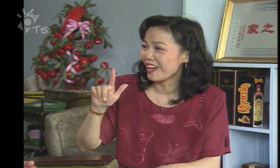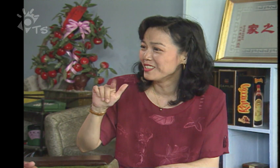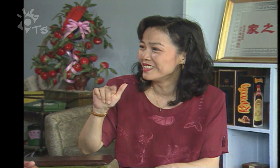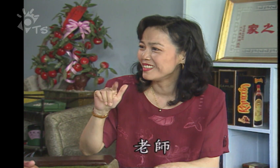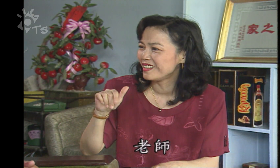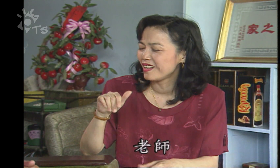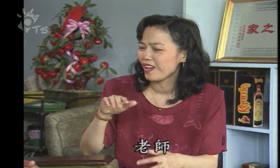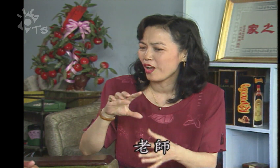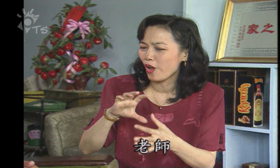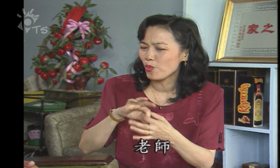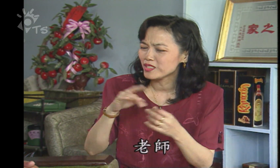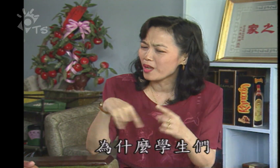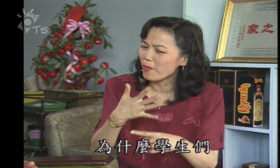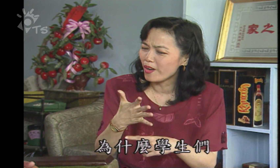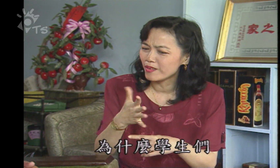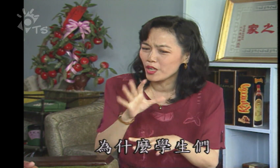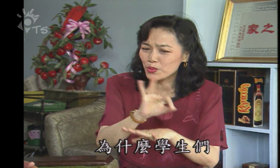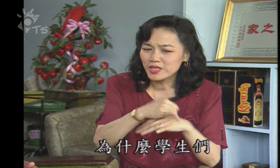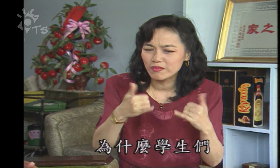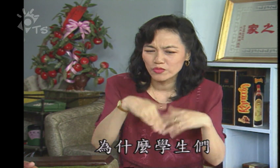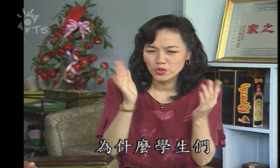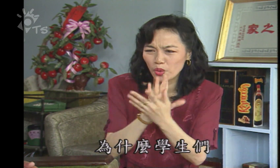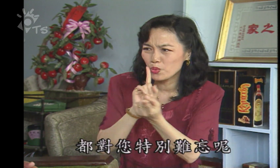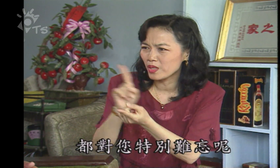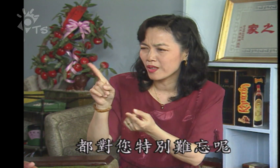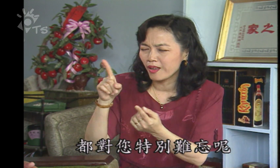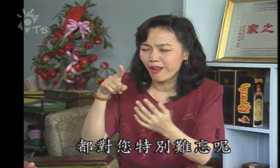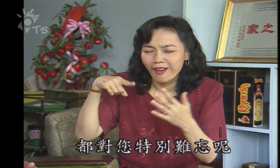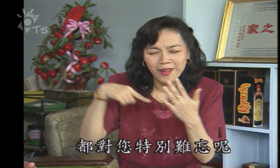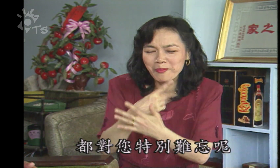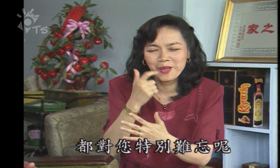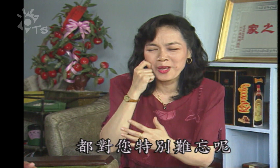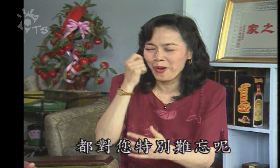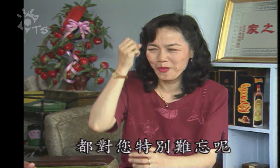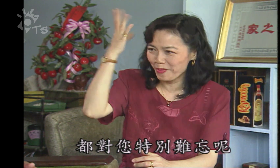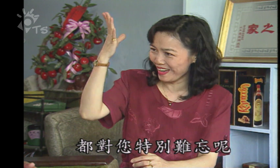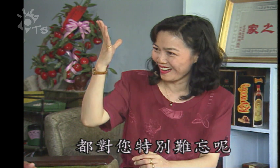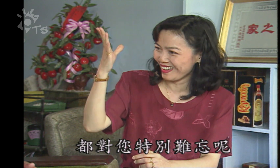老师，为什么学生们都对您特别难忘呢？